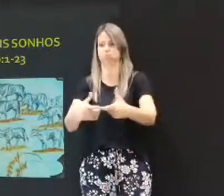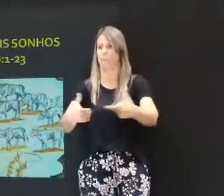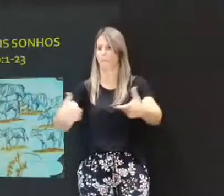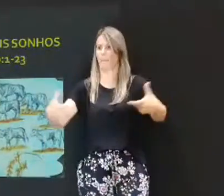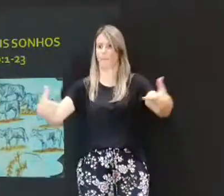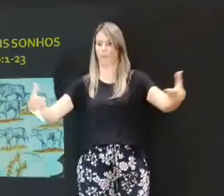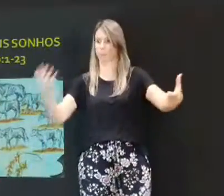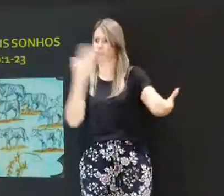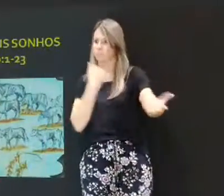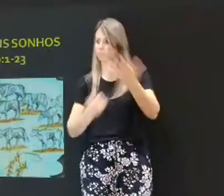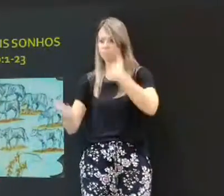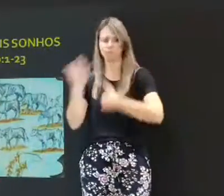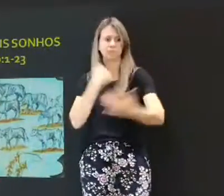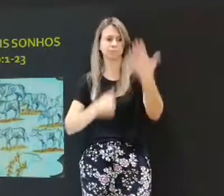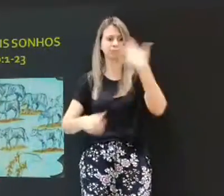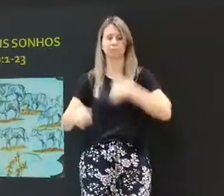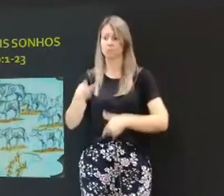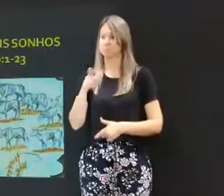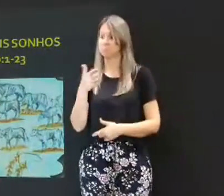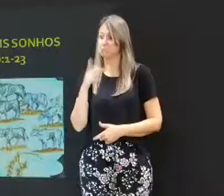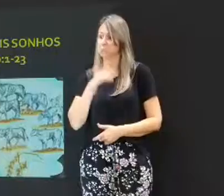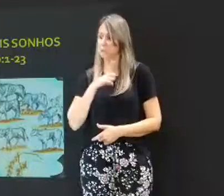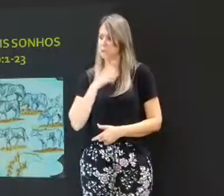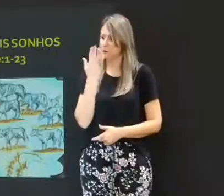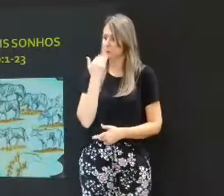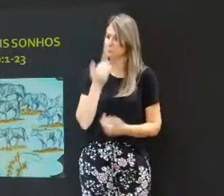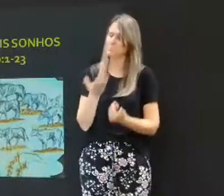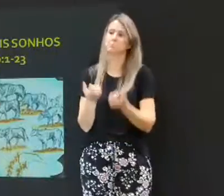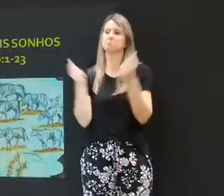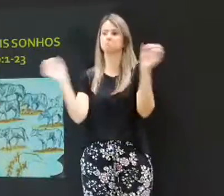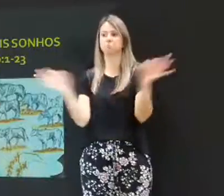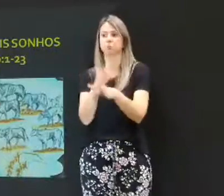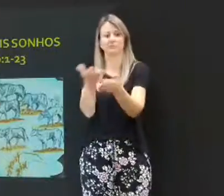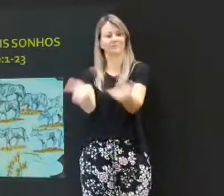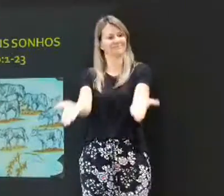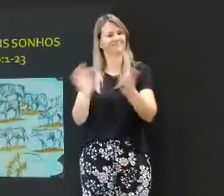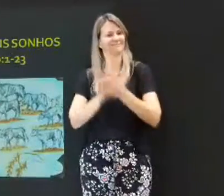E as vacas gordas tinham muita espiga, muito trigo, muita comida.